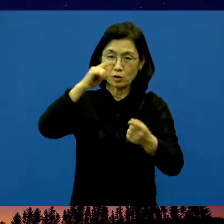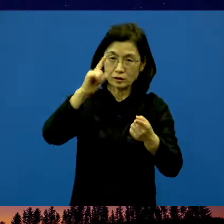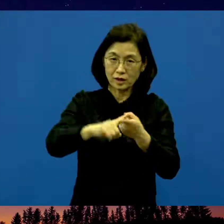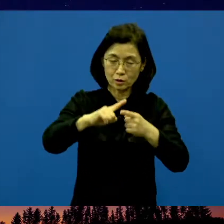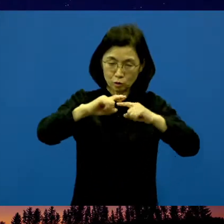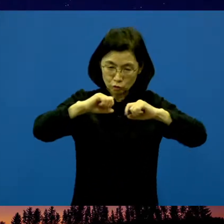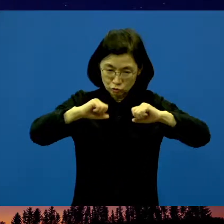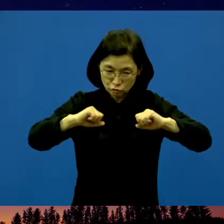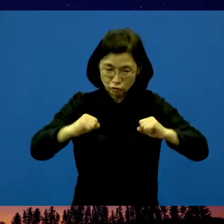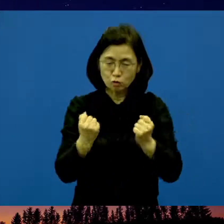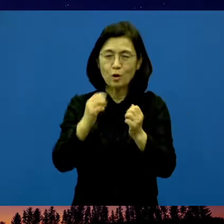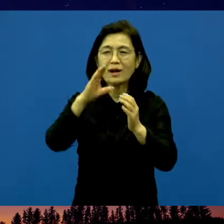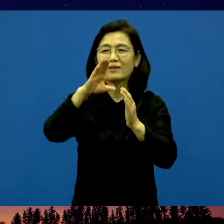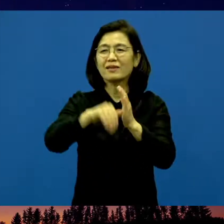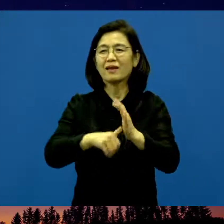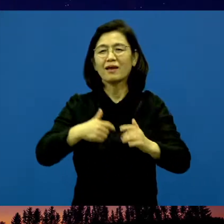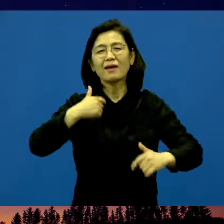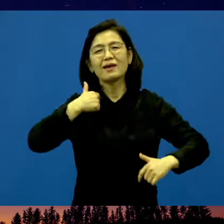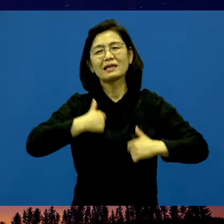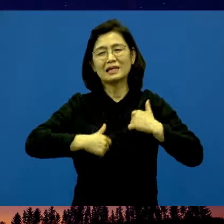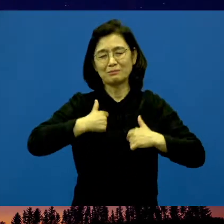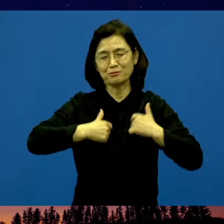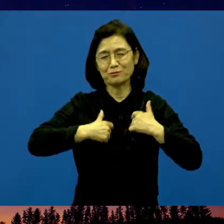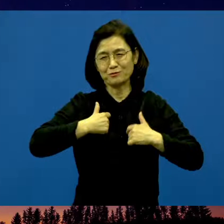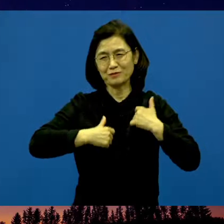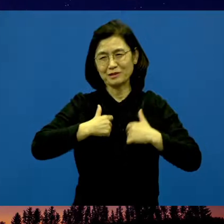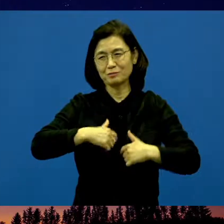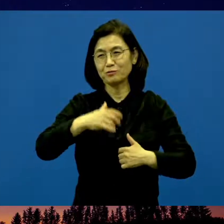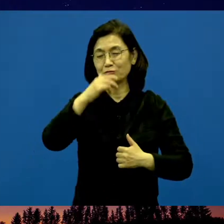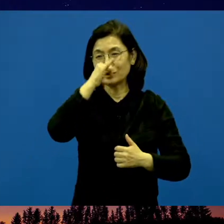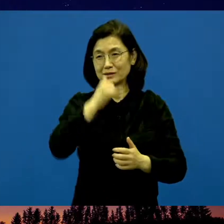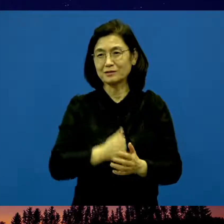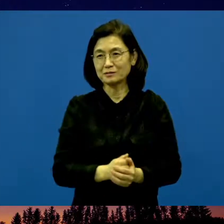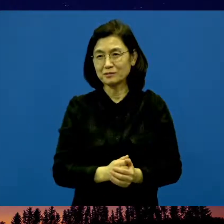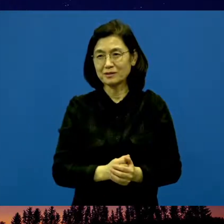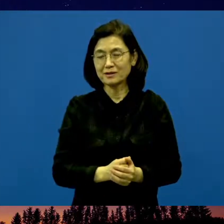때 그 순종을 할 수 있는 능력도 하나님 다 주시는 거거든요.